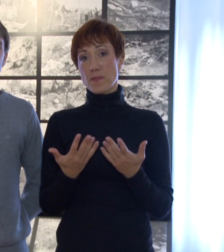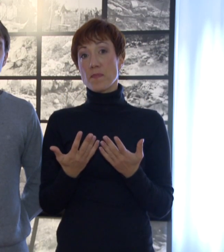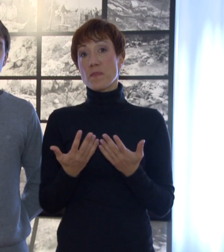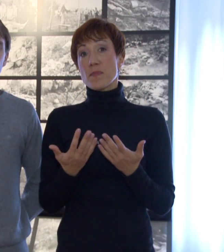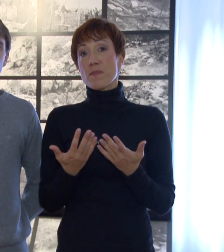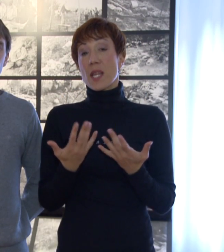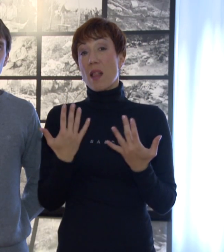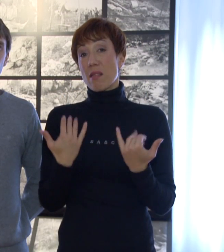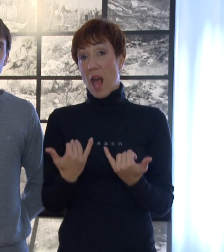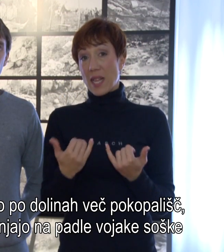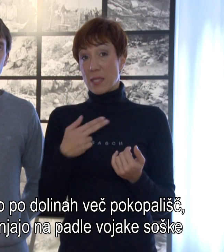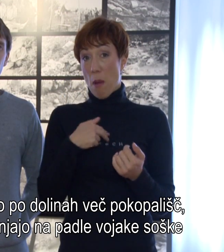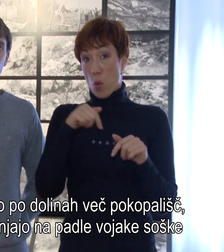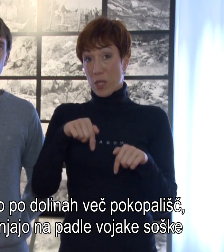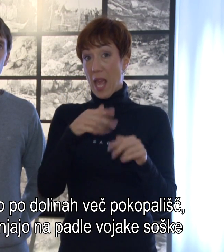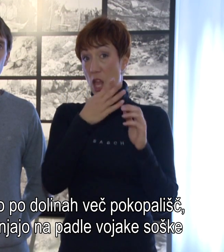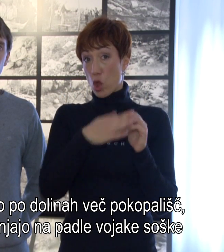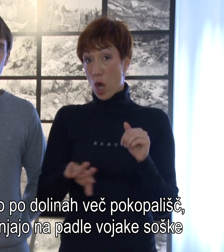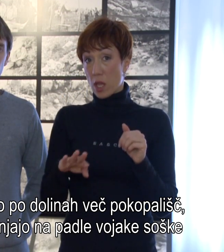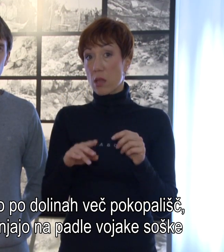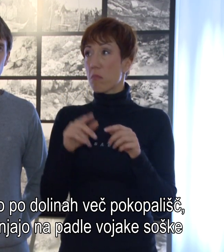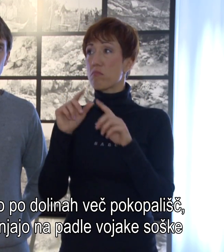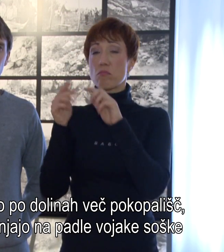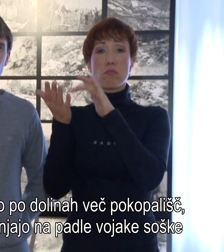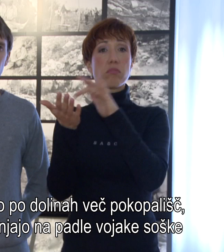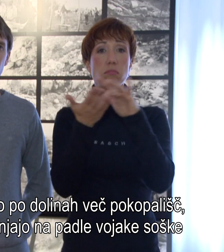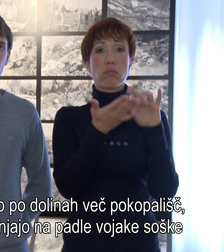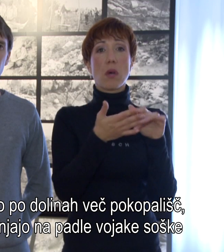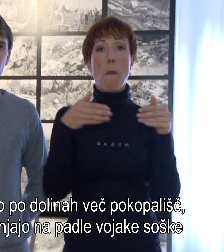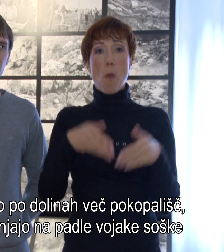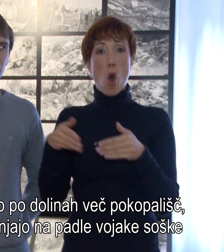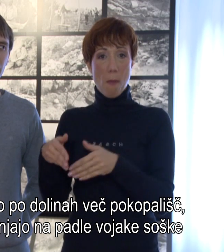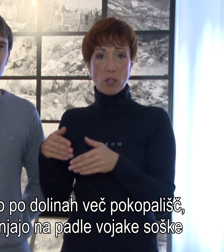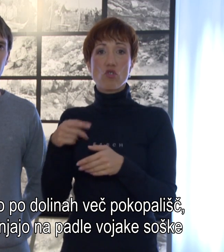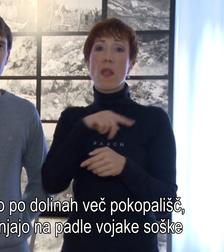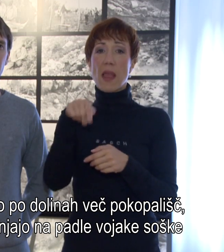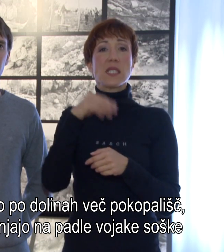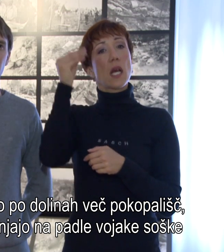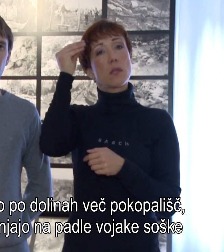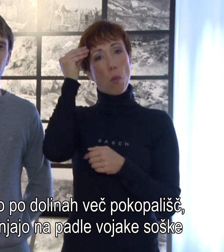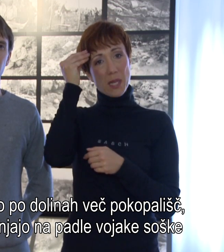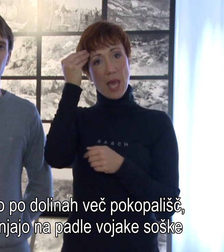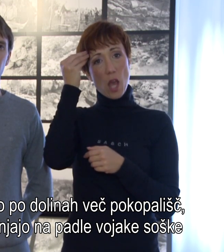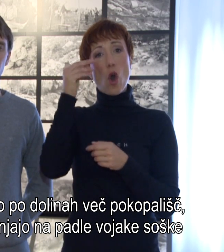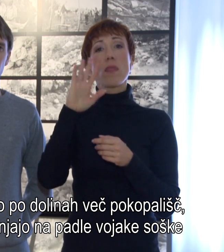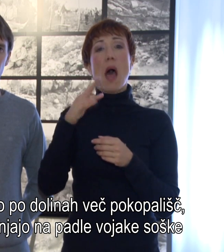Danes imamo v tej dolini več pokopališč, ki nas spominjajo na padle vojake iz Soške